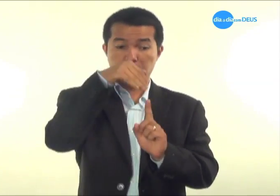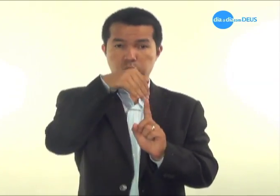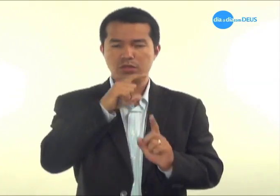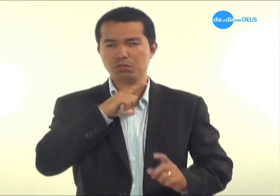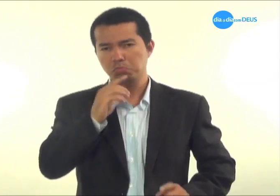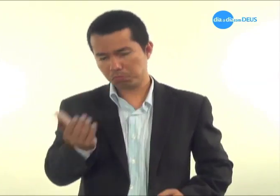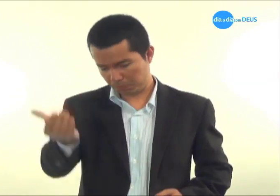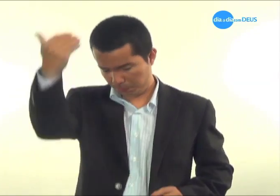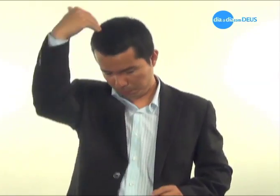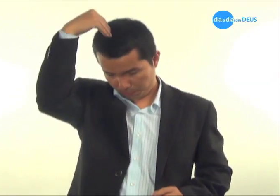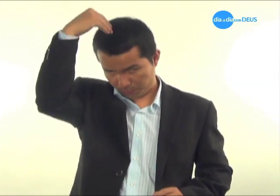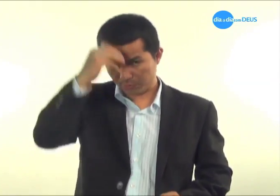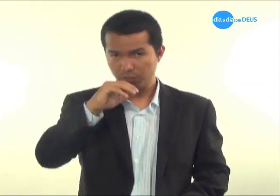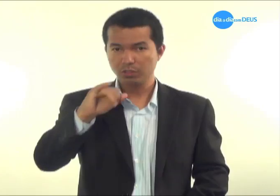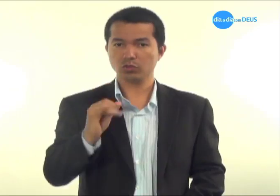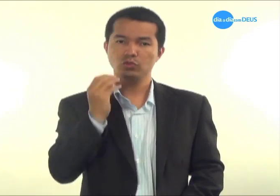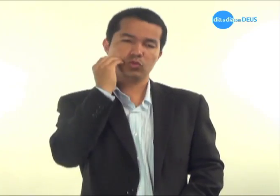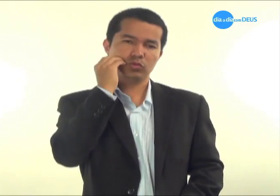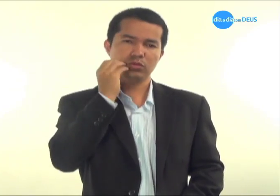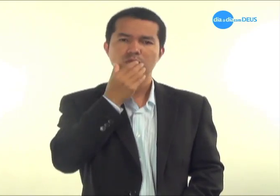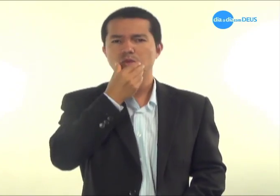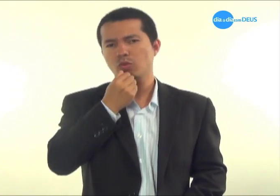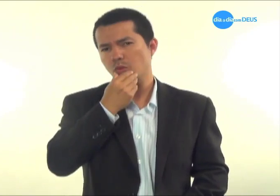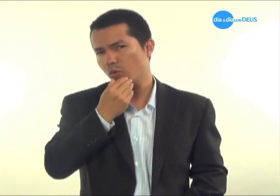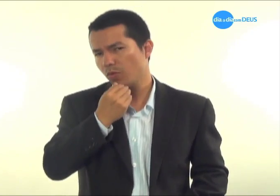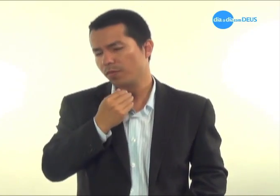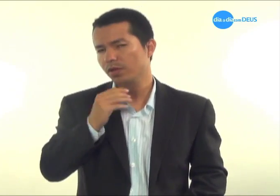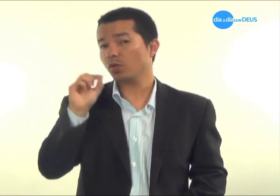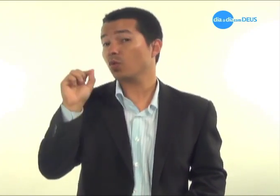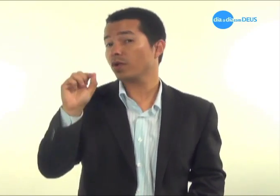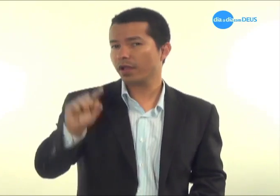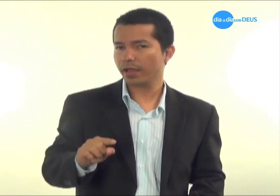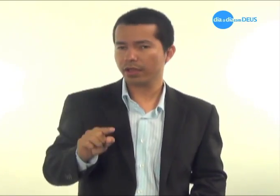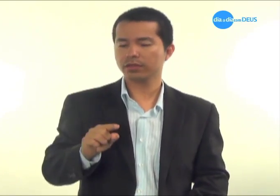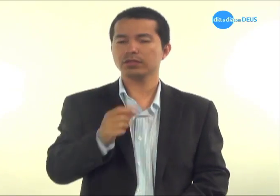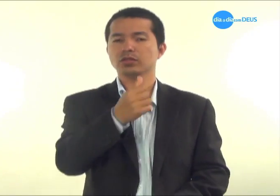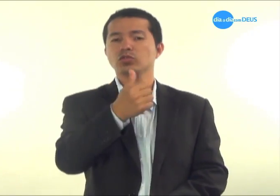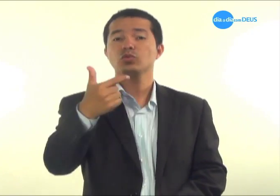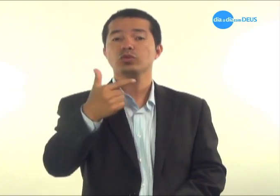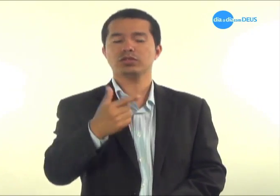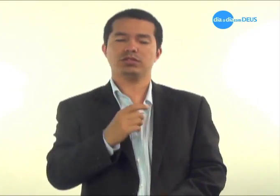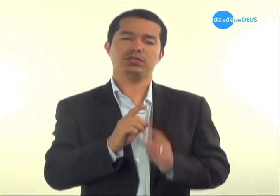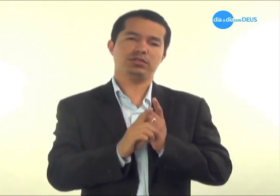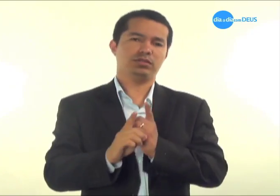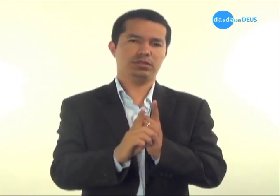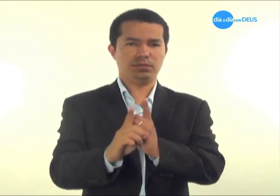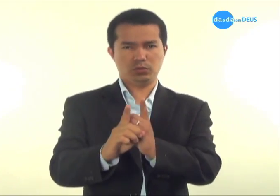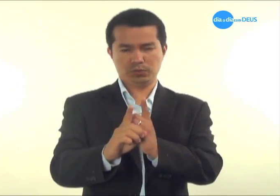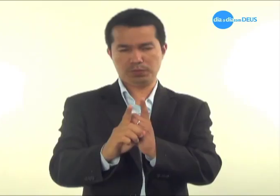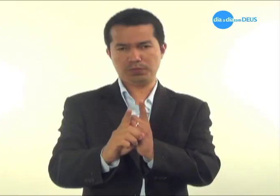Satanás entrou em Judas, chamado Iscariotes, que era um dos 12